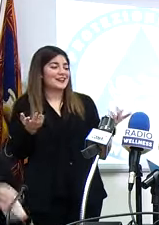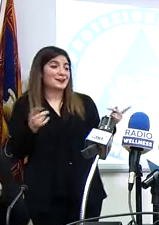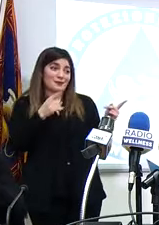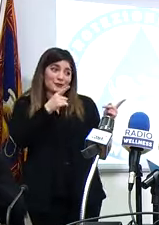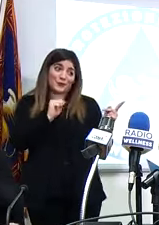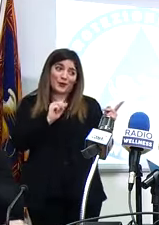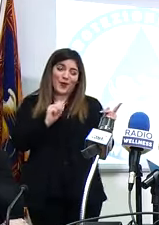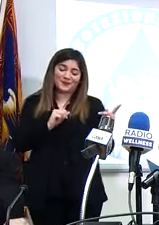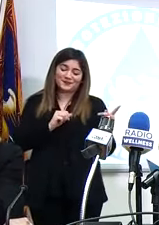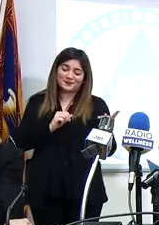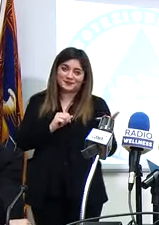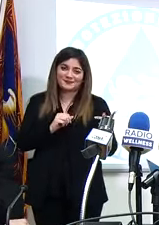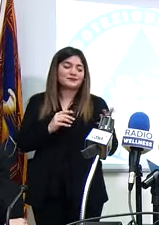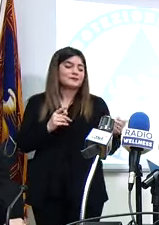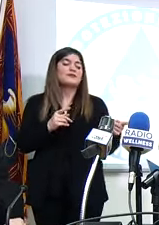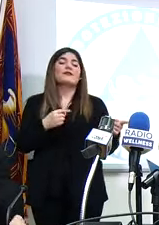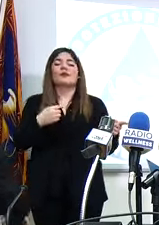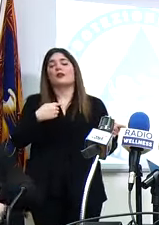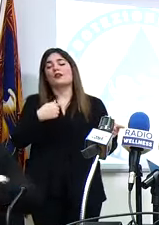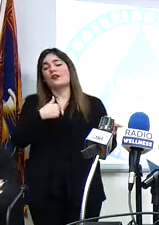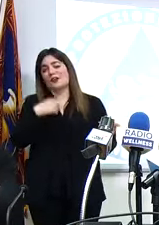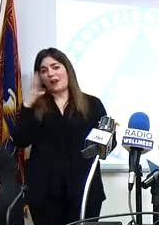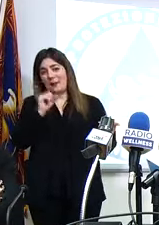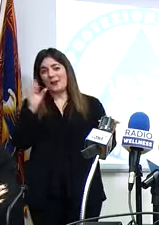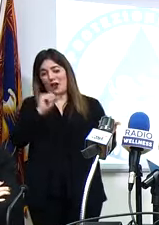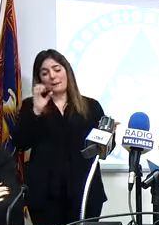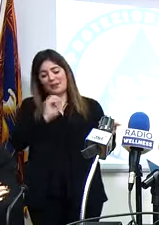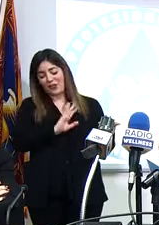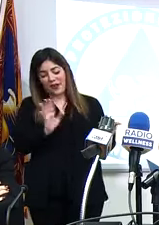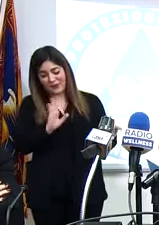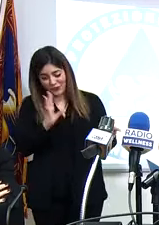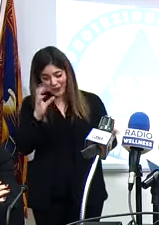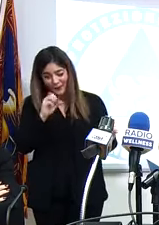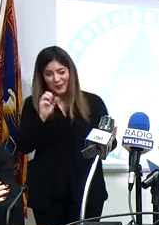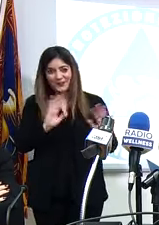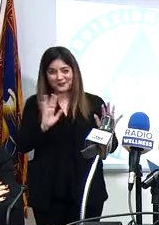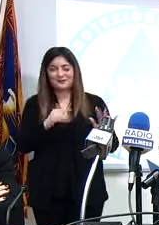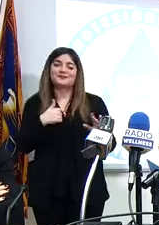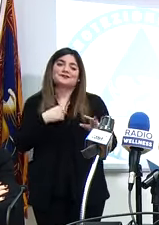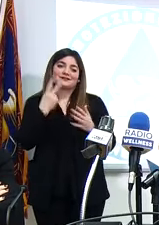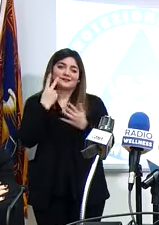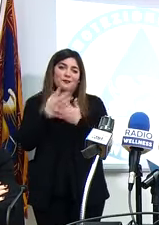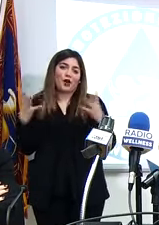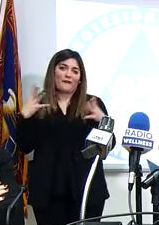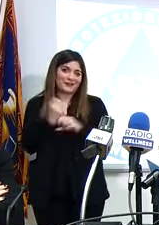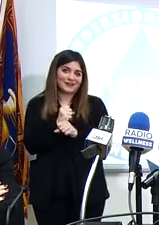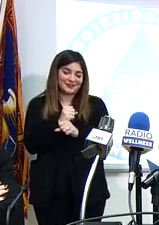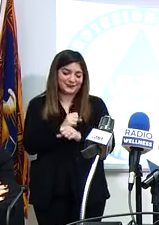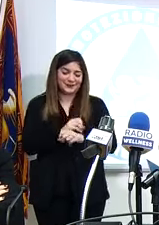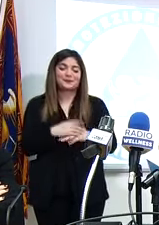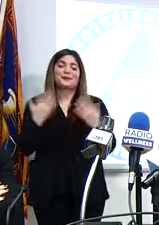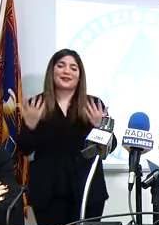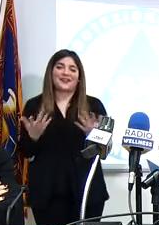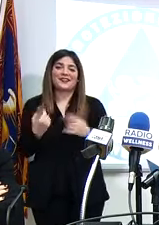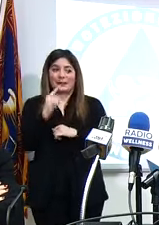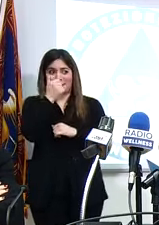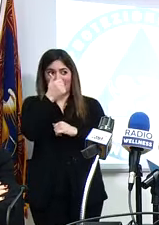No, comunque, battute a parte. Lei ha compreso perfettamente. Allora, cerco di essere sintetico. Allora, alla prima